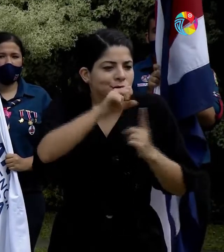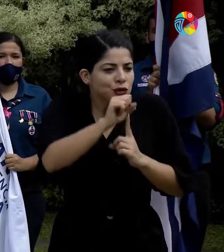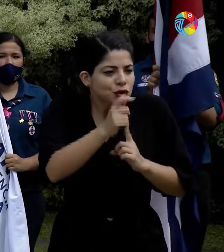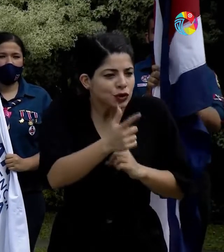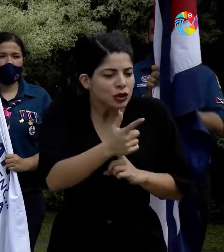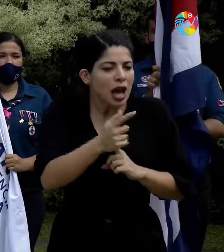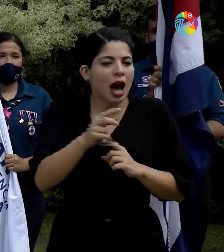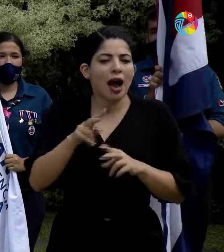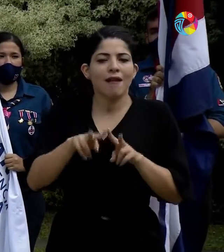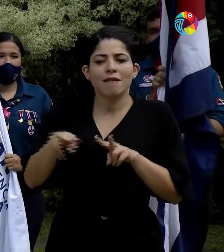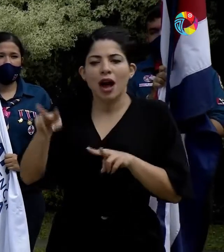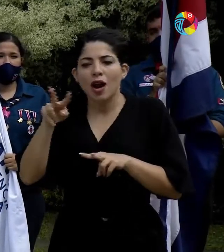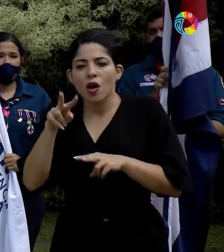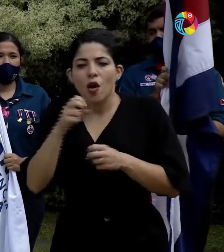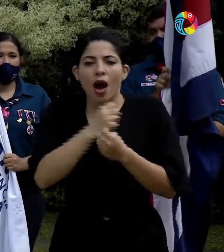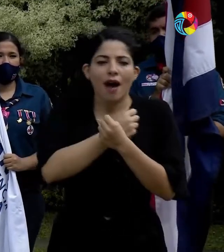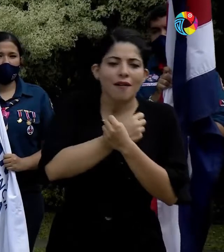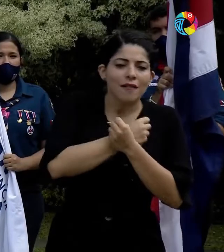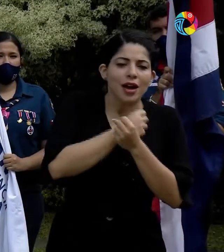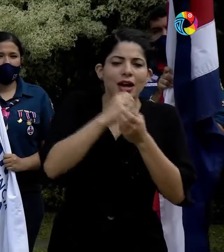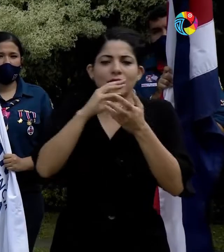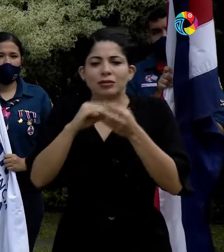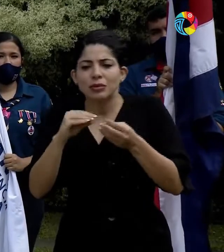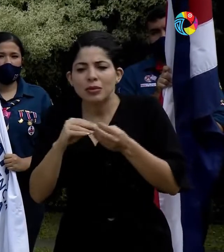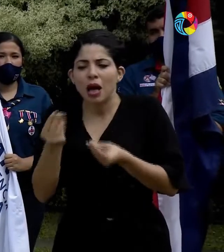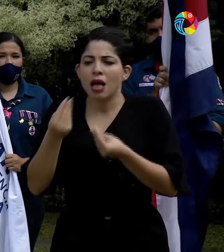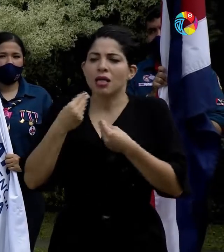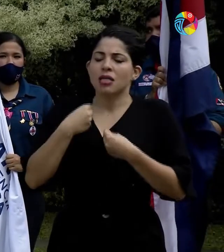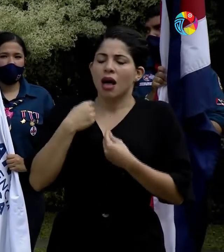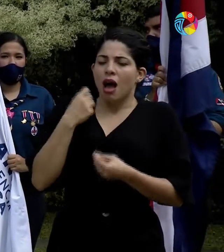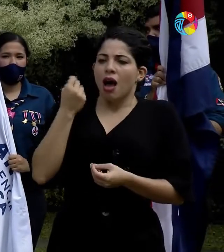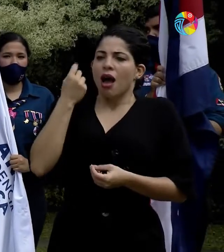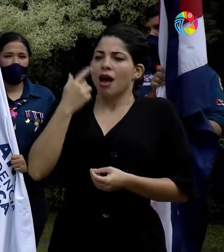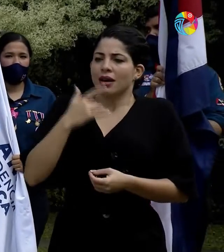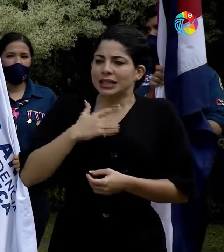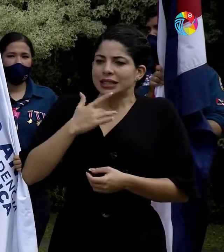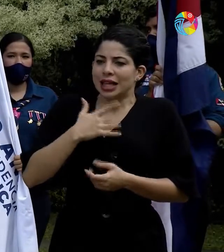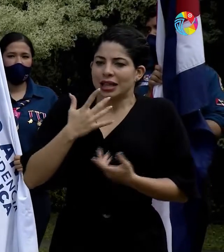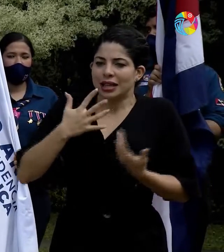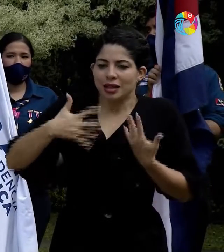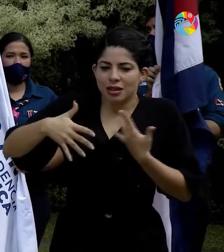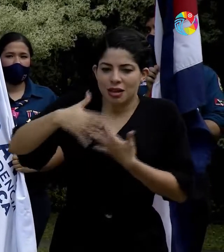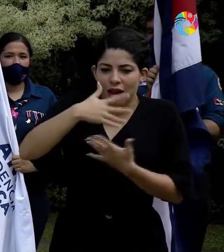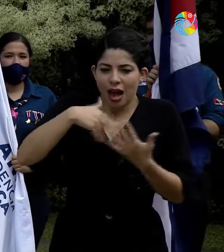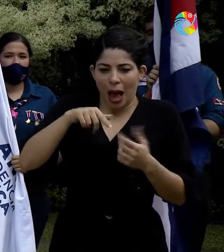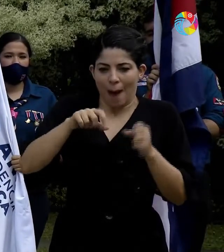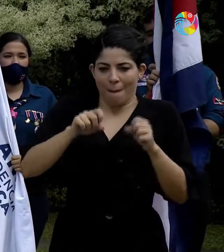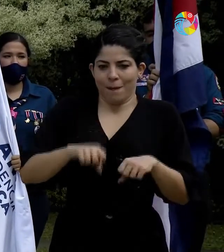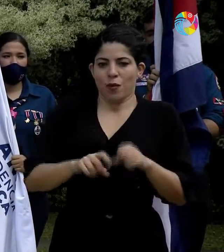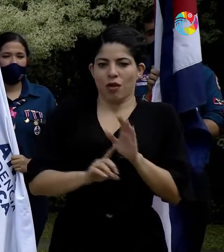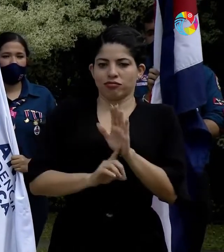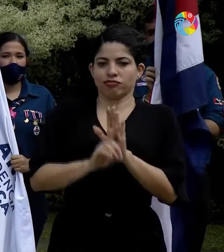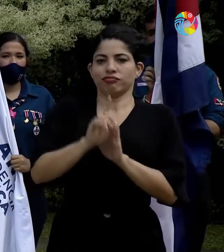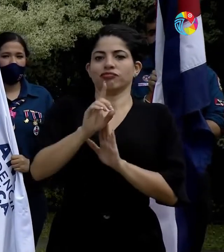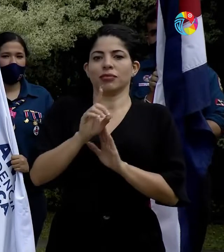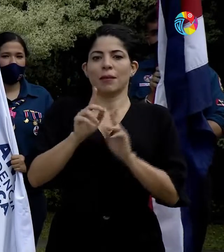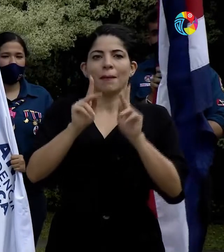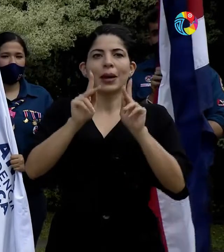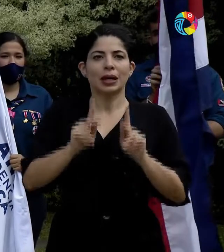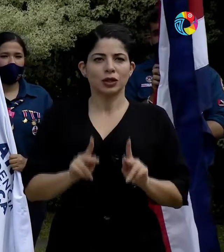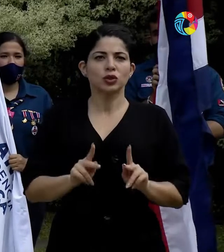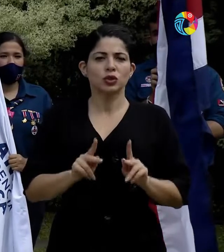y afectos, de sentidos y narrativas que nos movilizan a desarrollar nuestra potencialidad como persona en